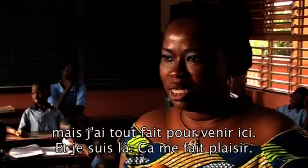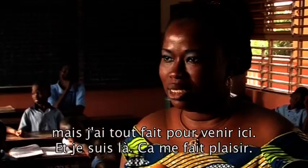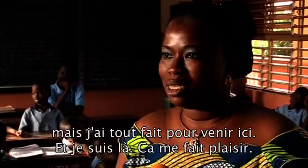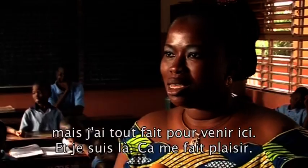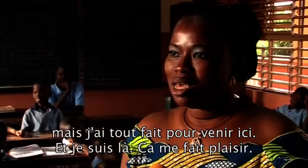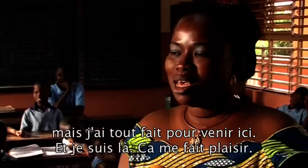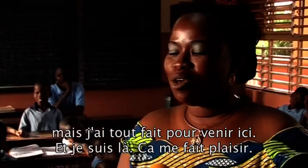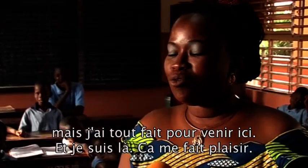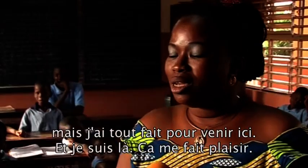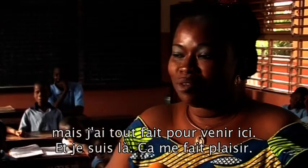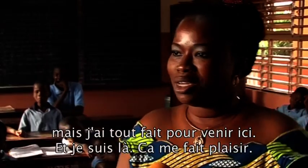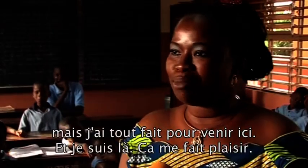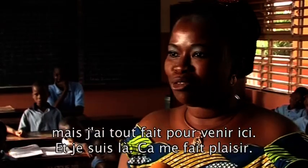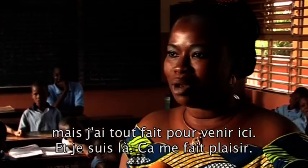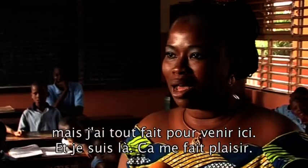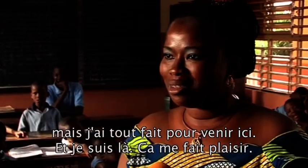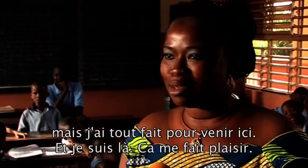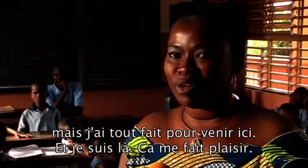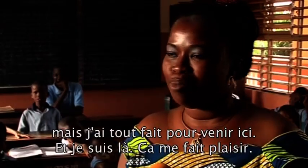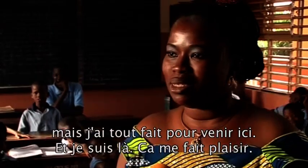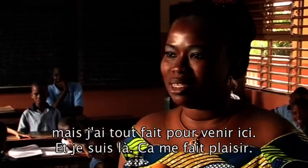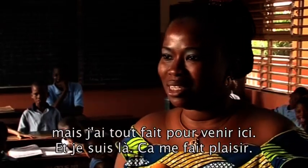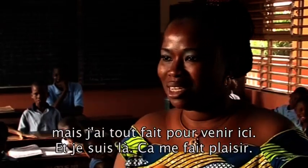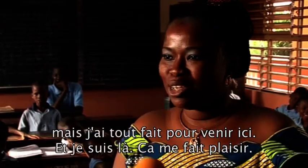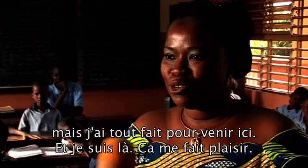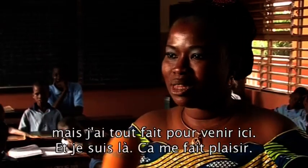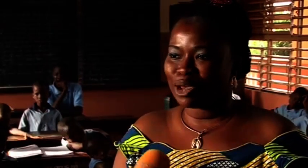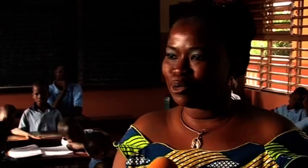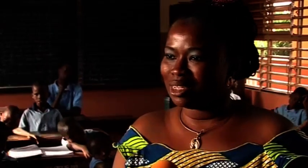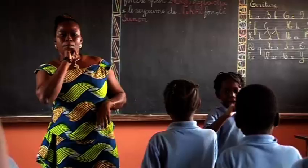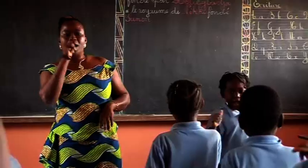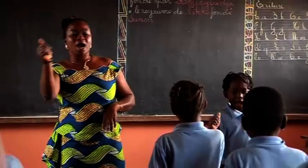ici. Et finalement, je suis là. Ça me fait plaisir. Je suis très contente.